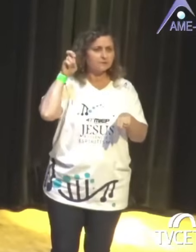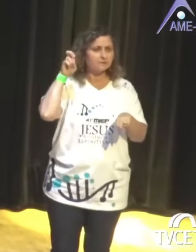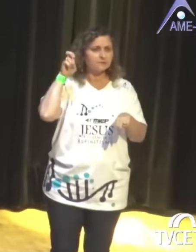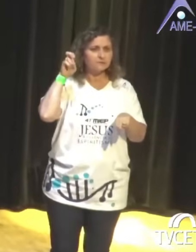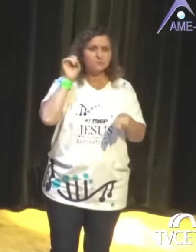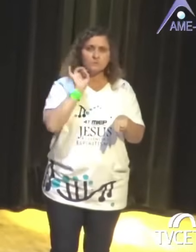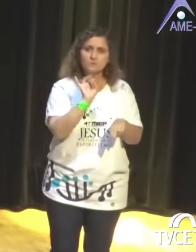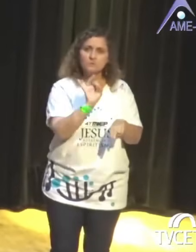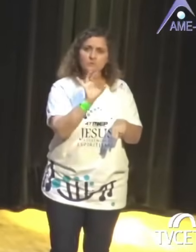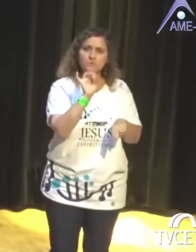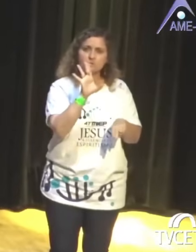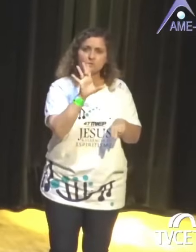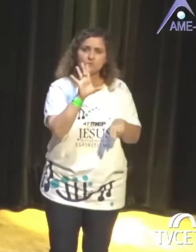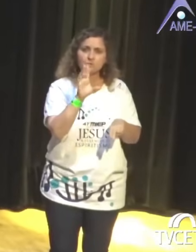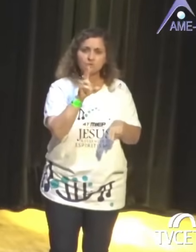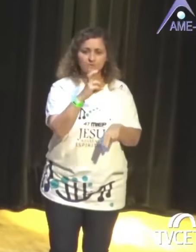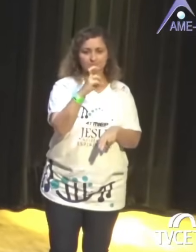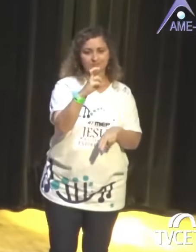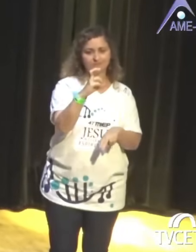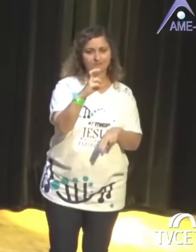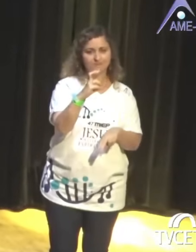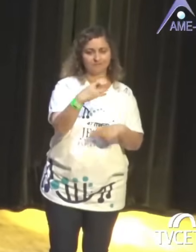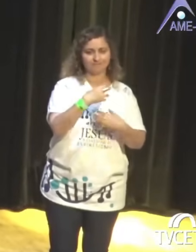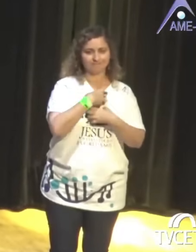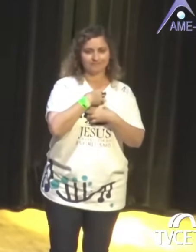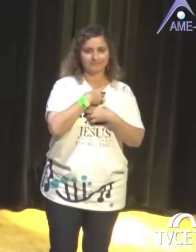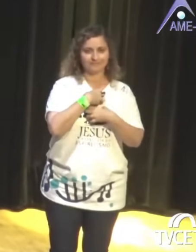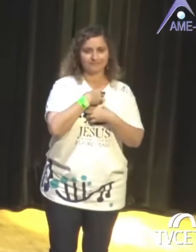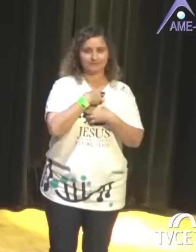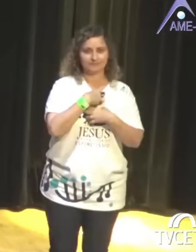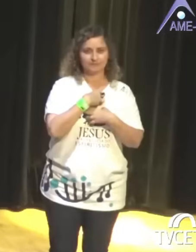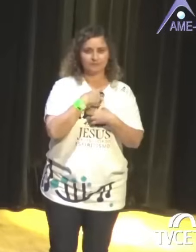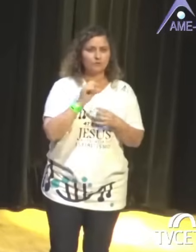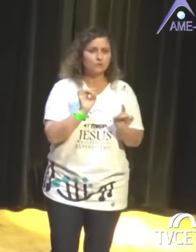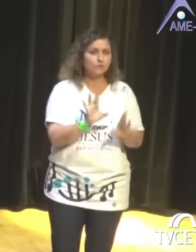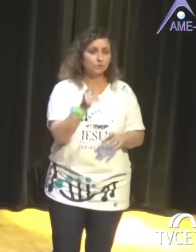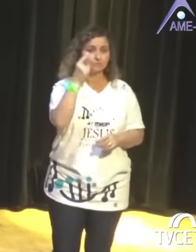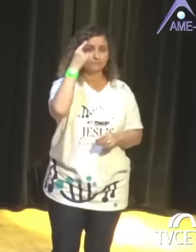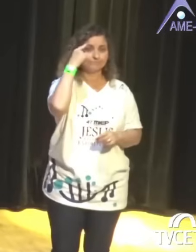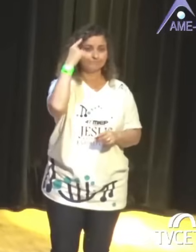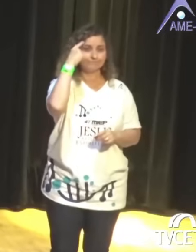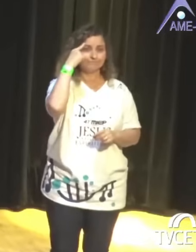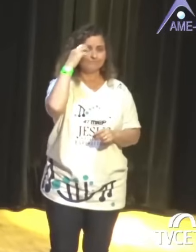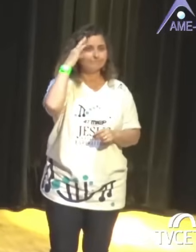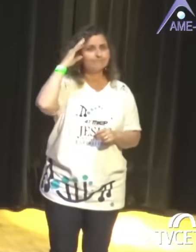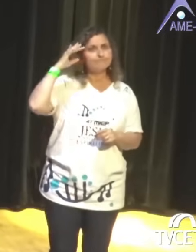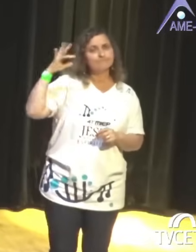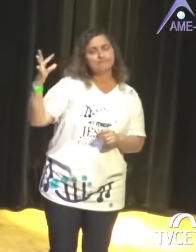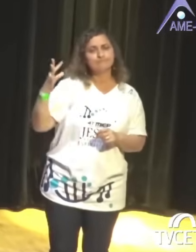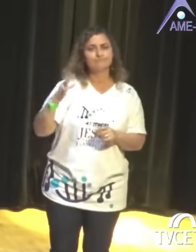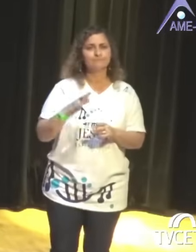apenas pelos cinco sentidos Portanto ele imagina o